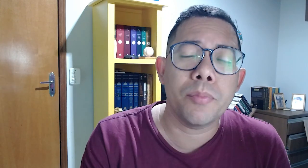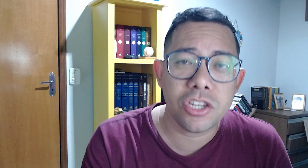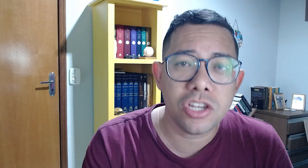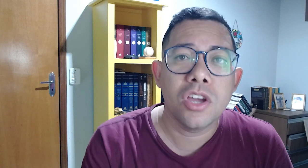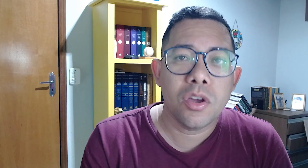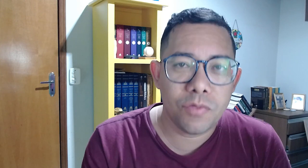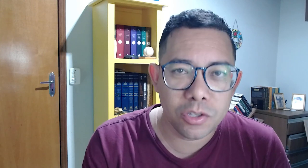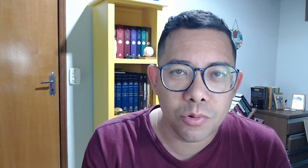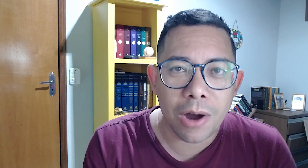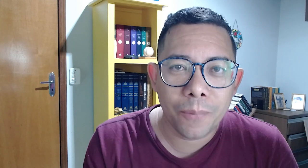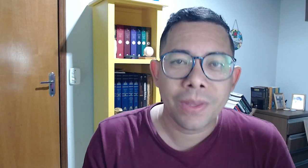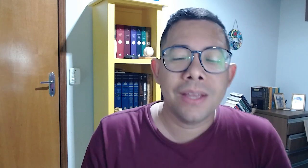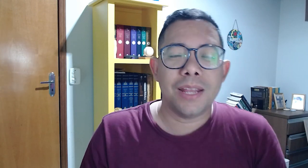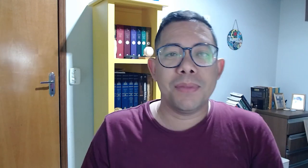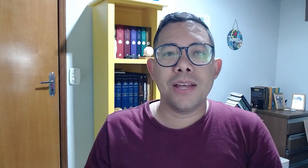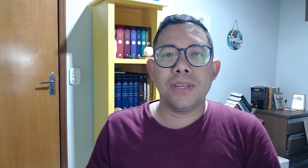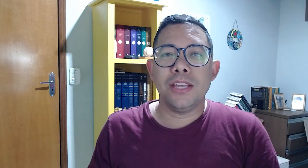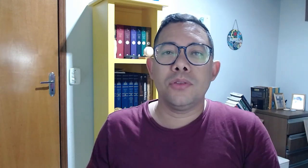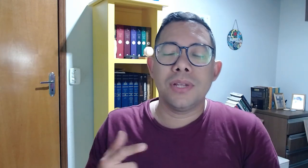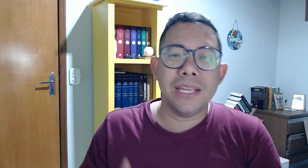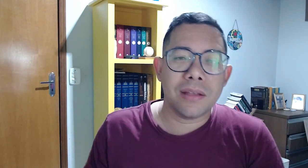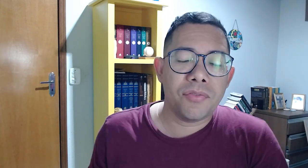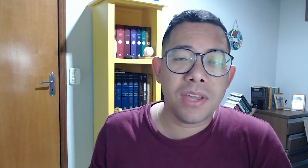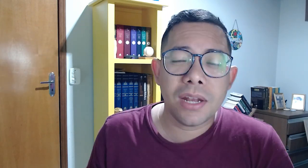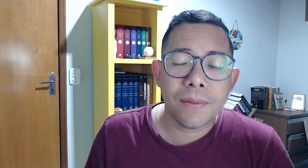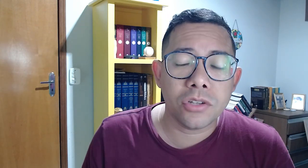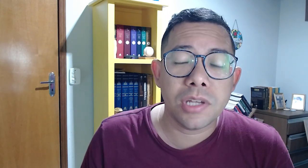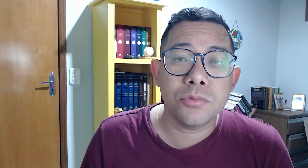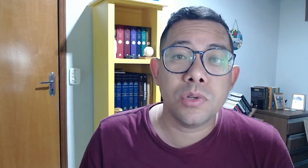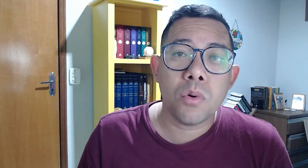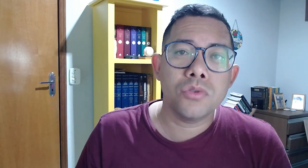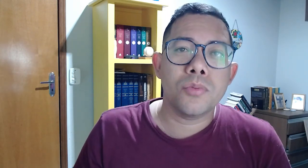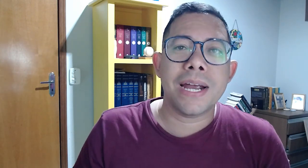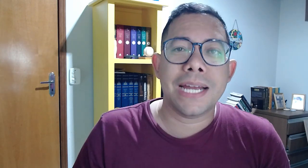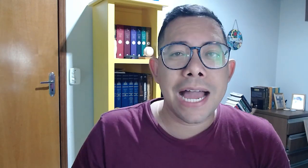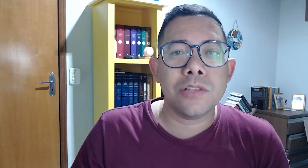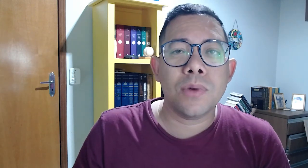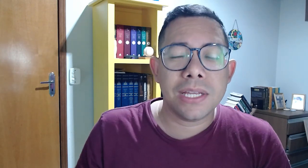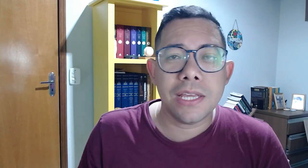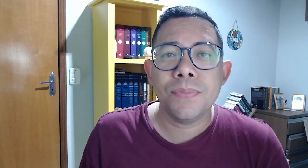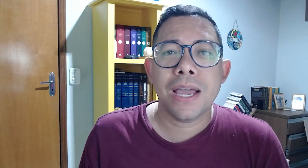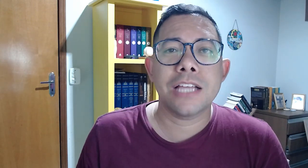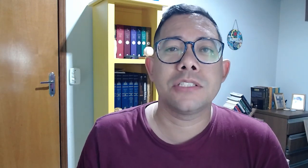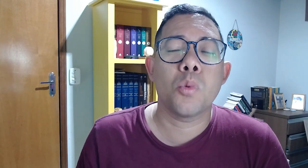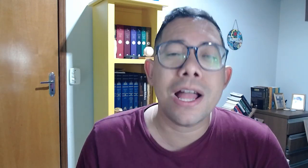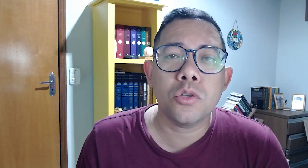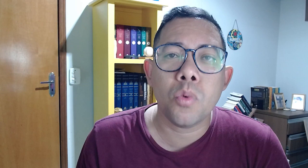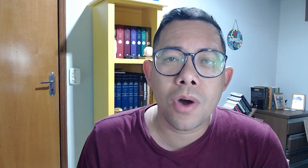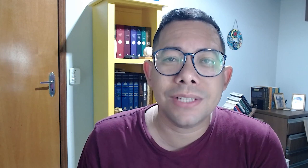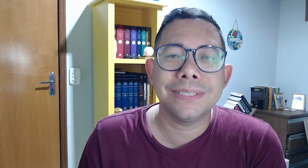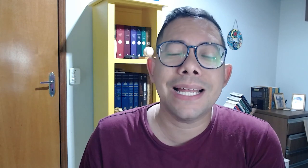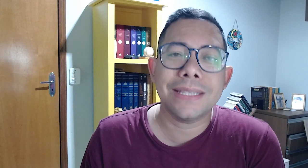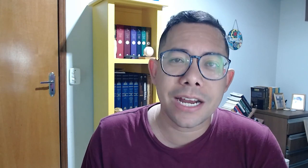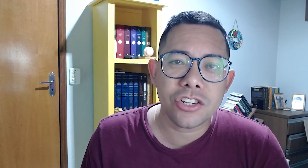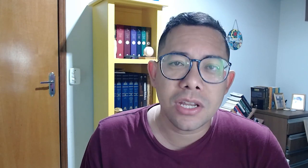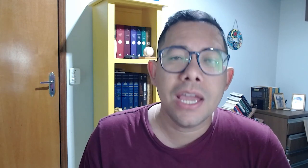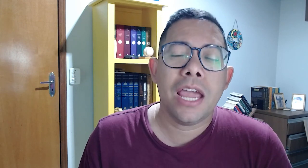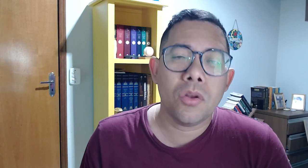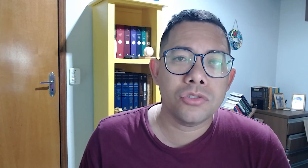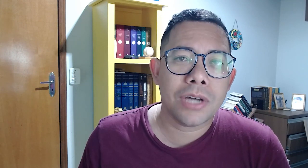totalmente visual. Lembrando que toda quinta-feira nós temos um encontro marcado aqui às 4 horas da tarde em nosso canal